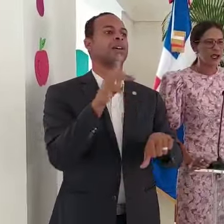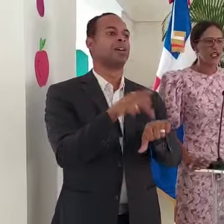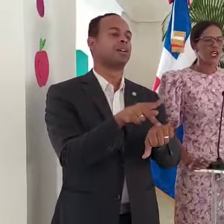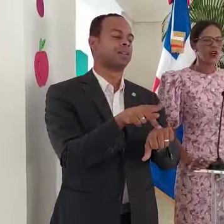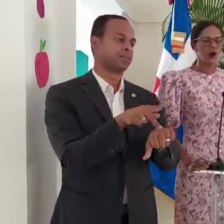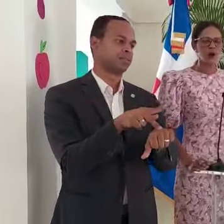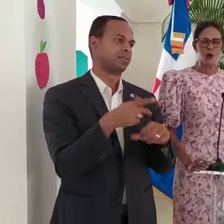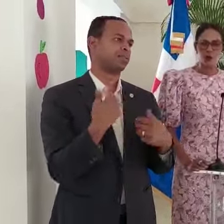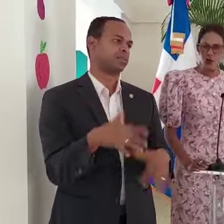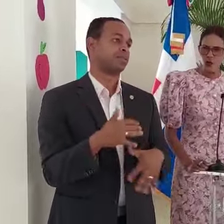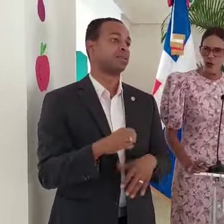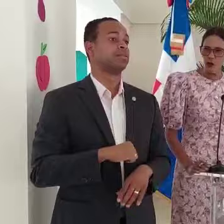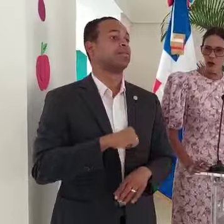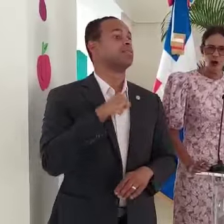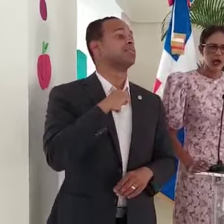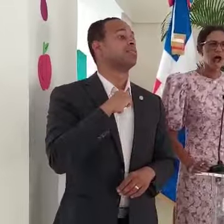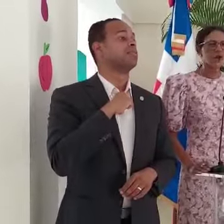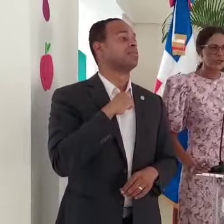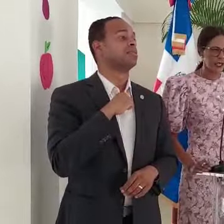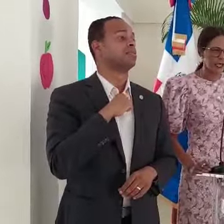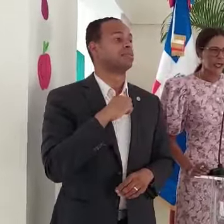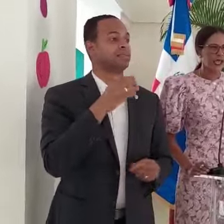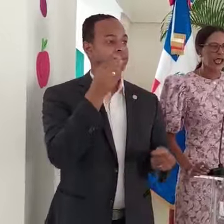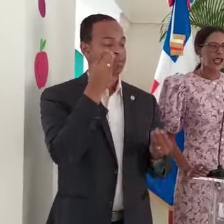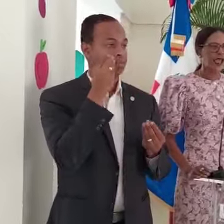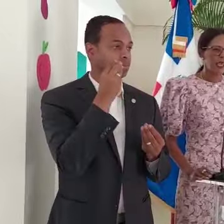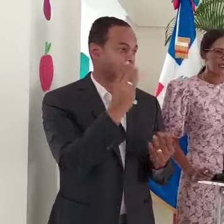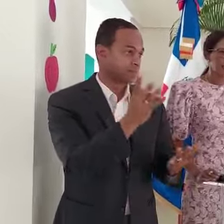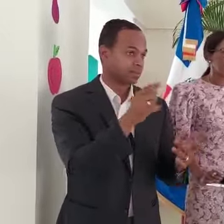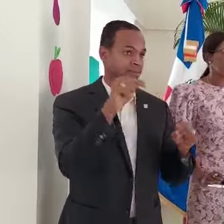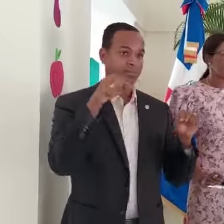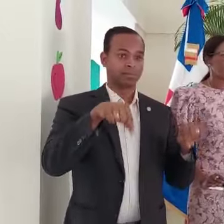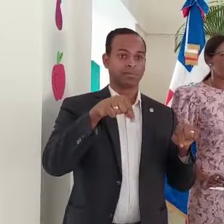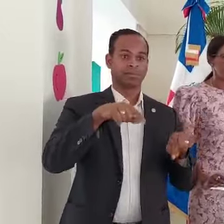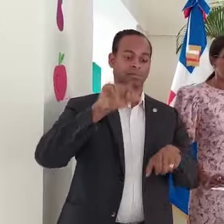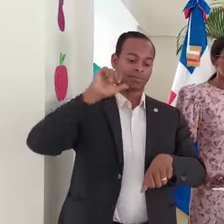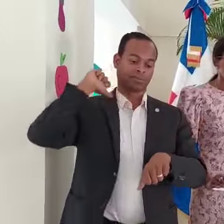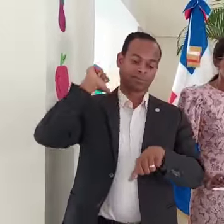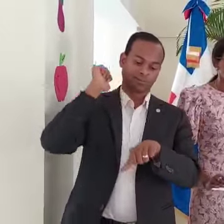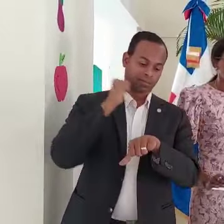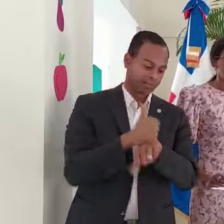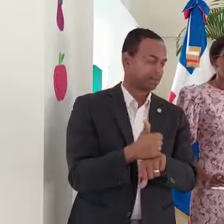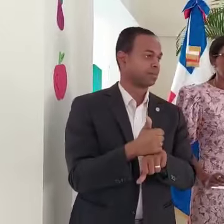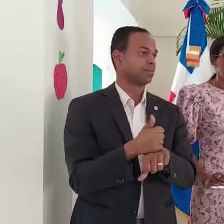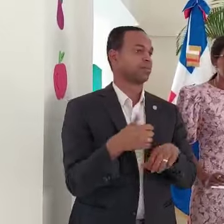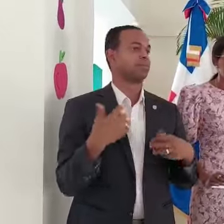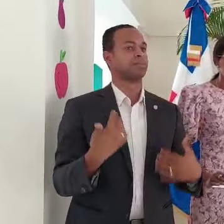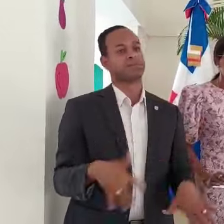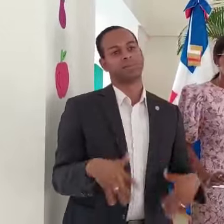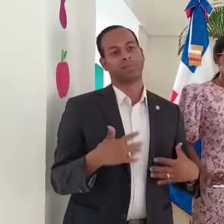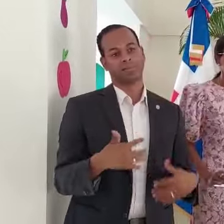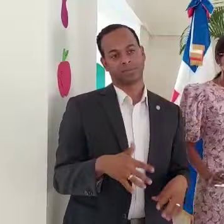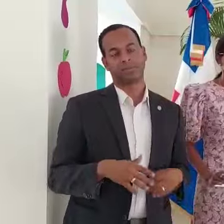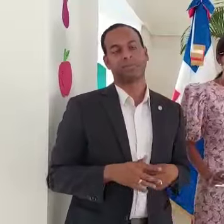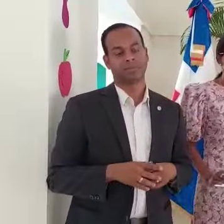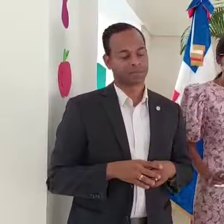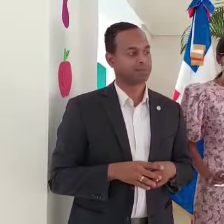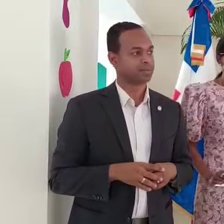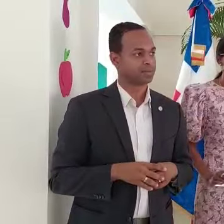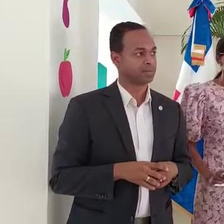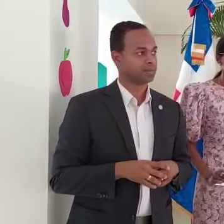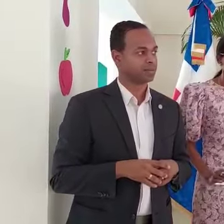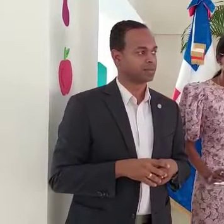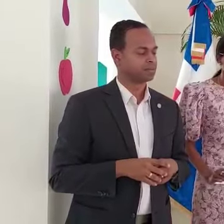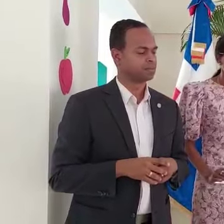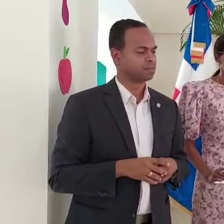provincia, y con orgullo anuncié esta inauguración de esta estancia infantil